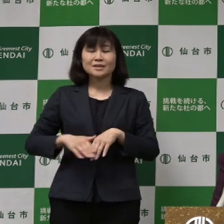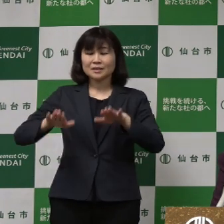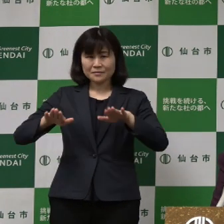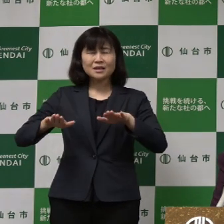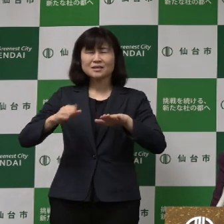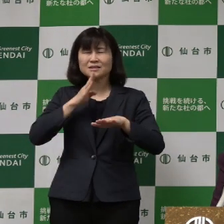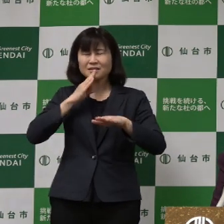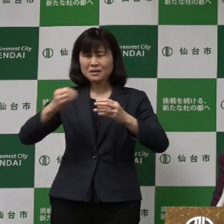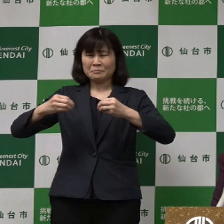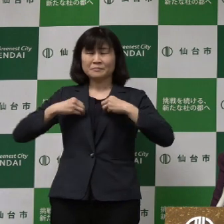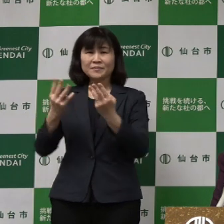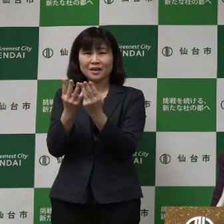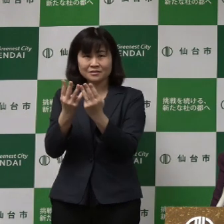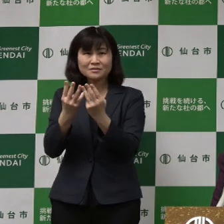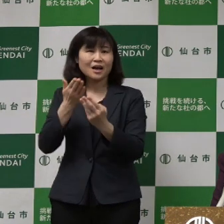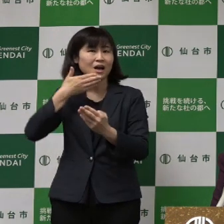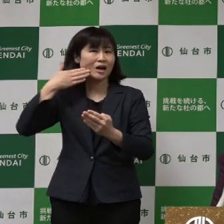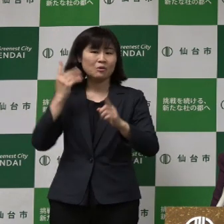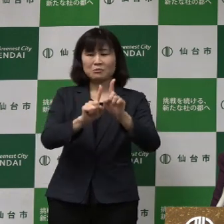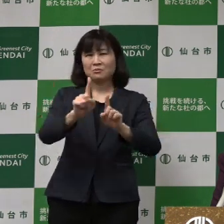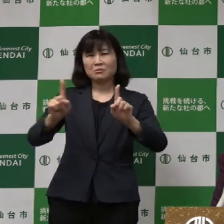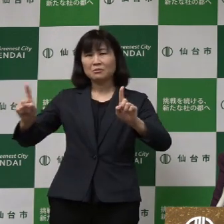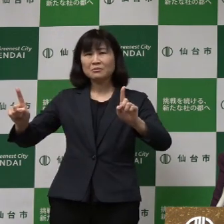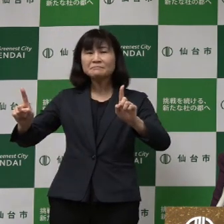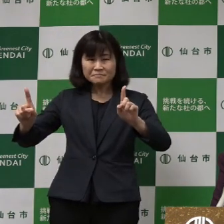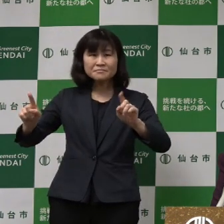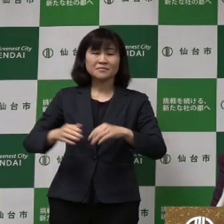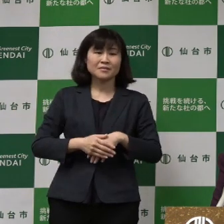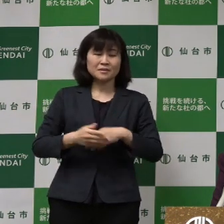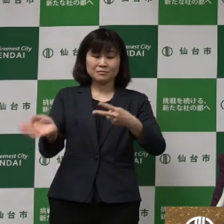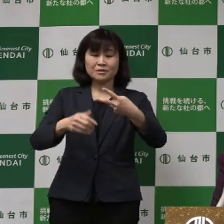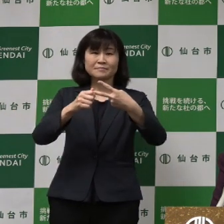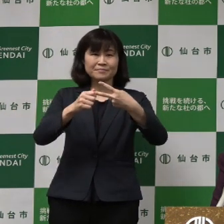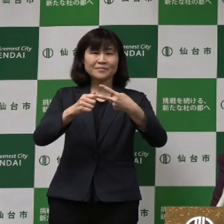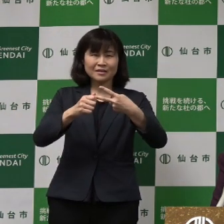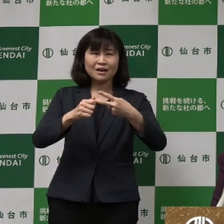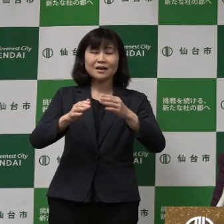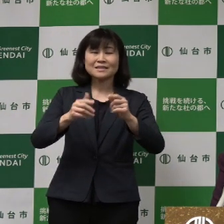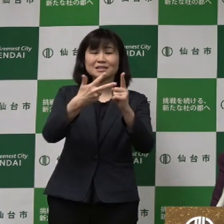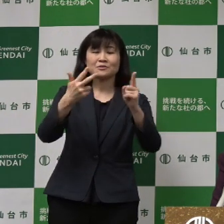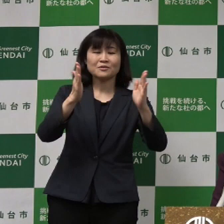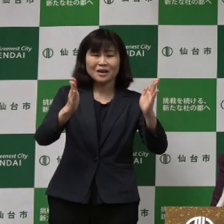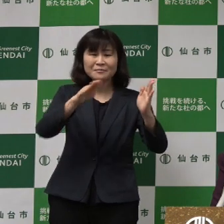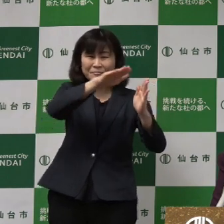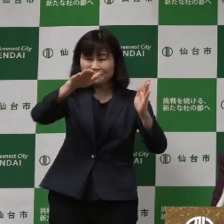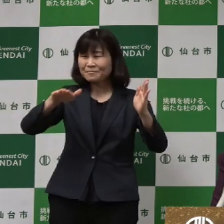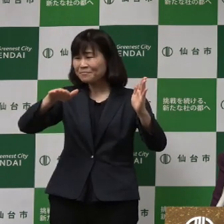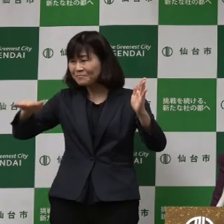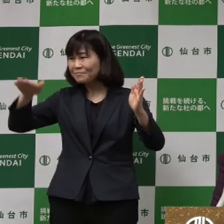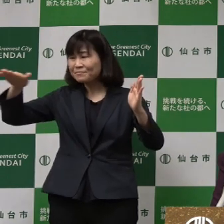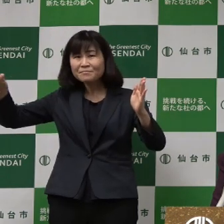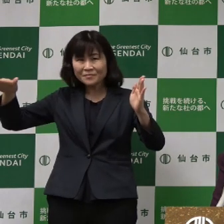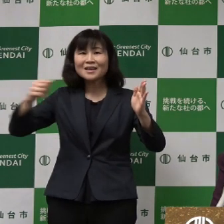新規陽性患者数と7日間移動平均の推移でございます。7日間移動平均とは直